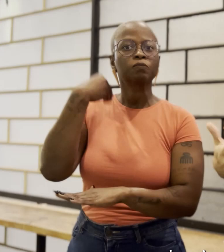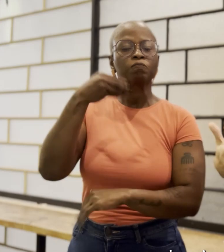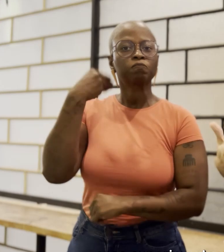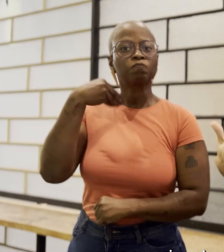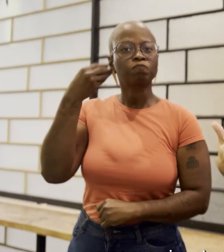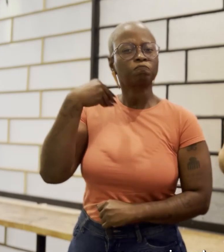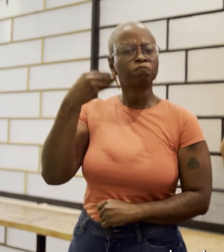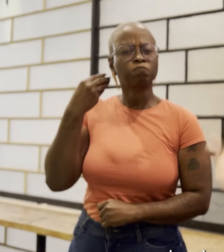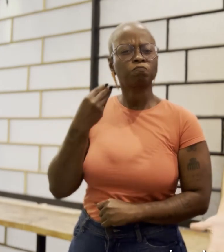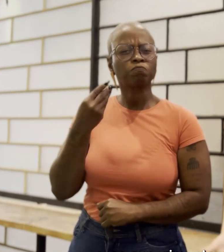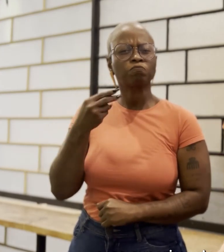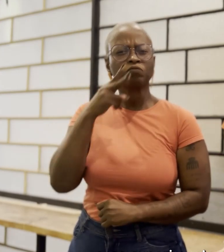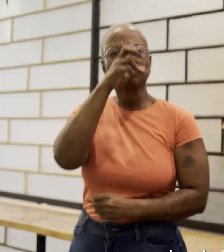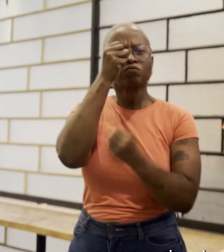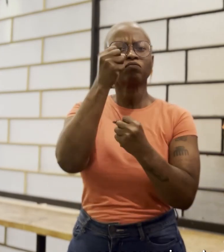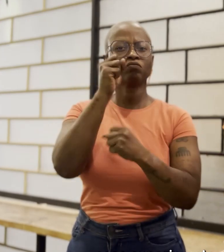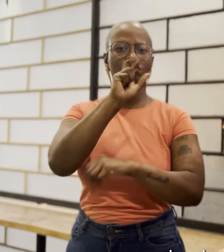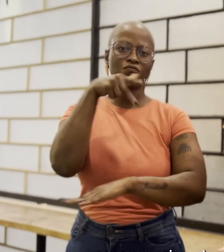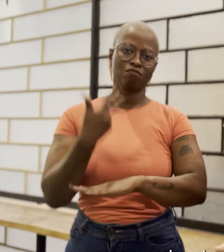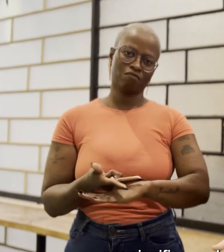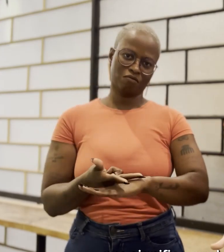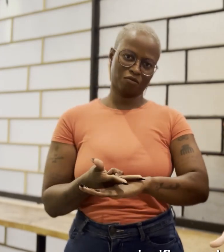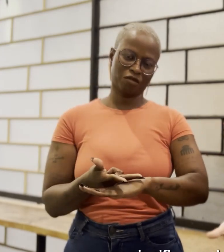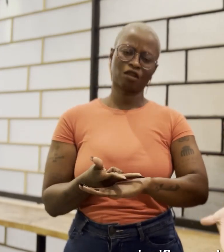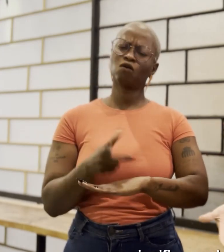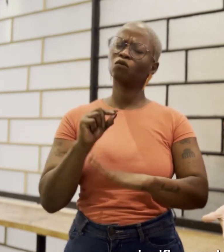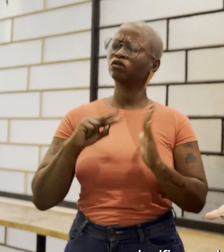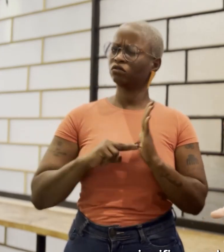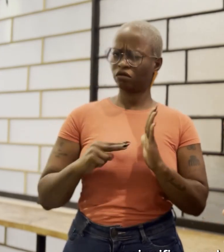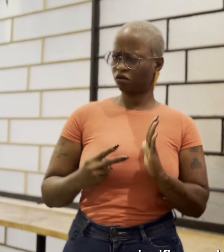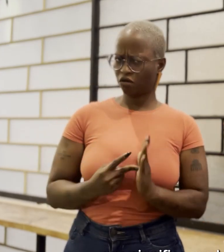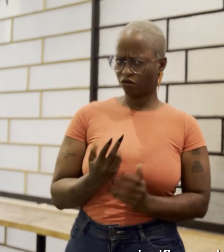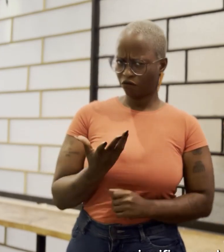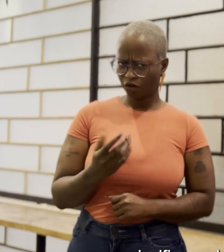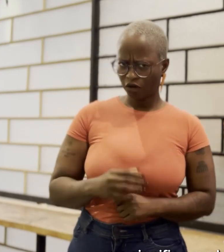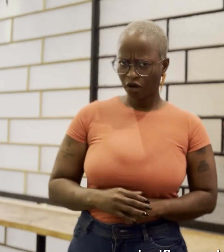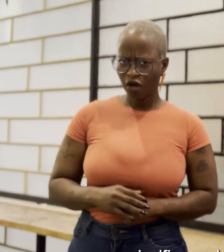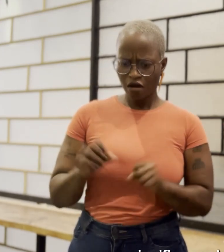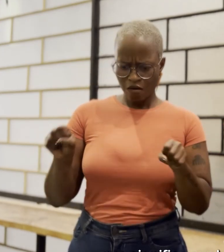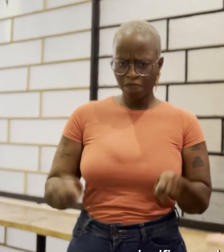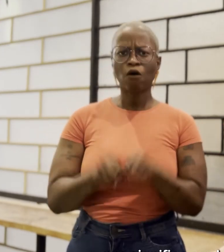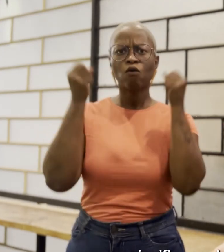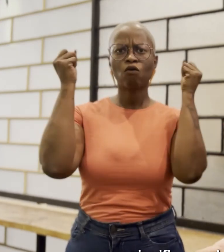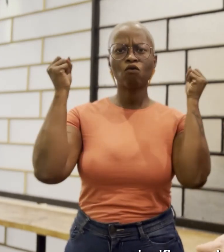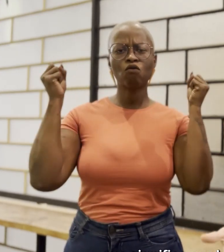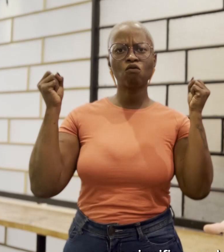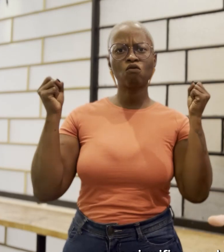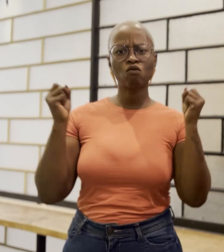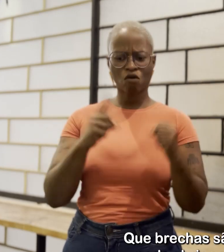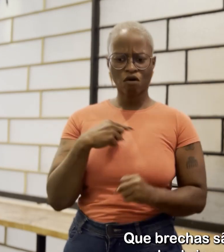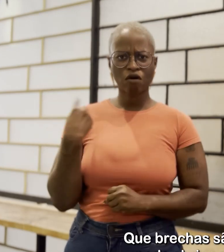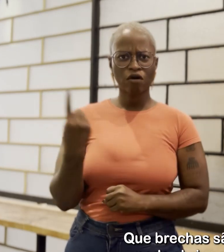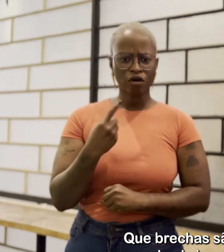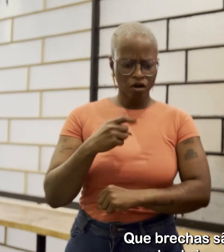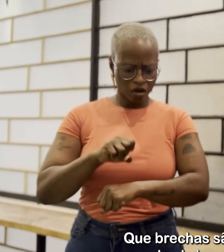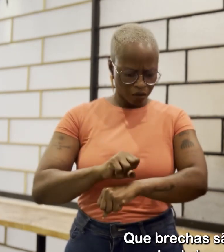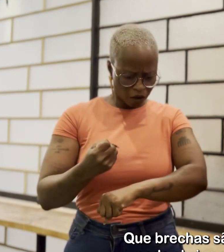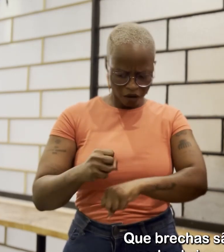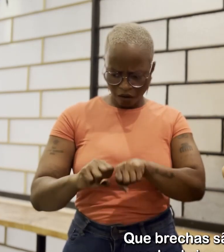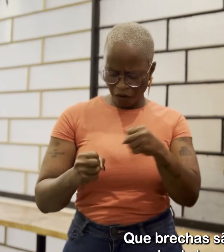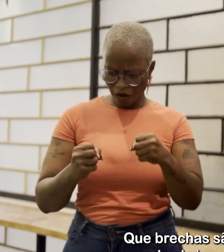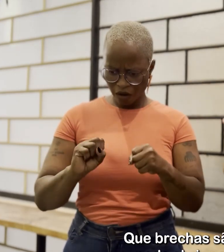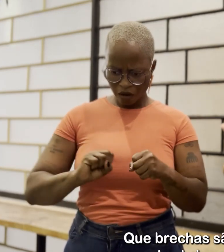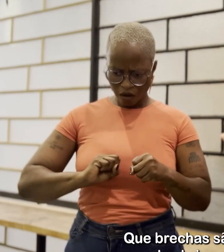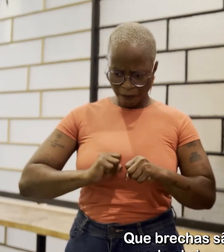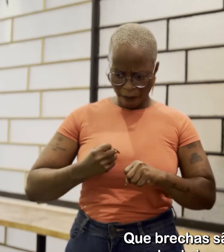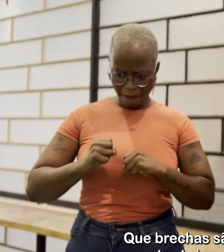experimentação da força da gravidade, o que significa quebrar a nossa articulação, que brechas são essas